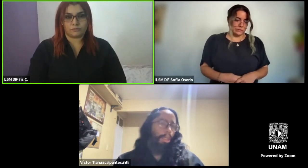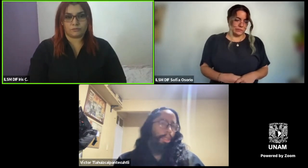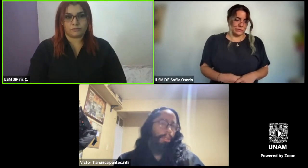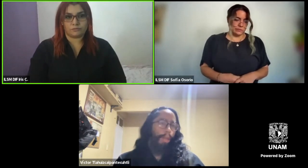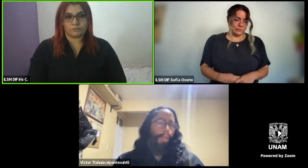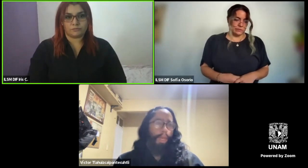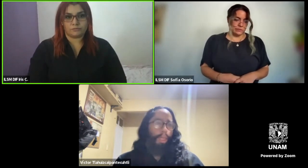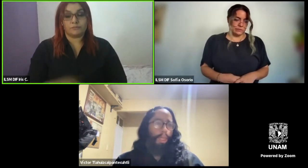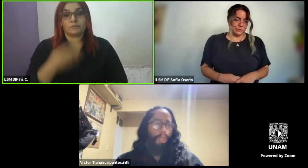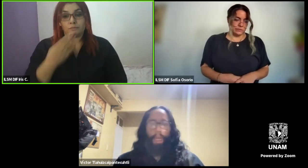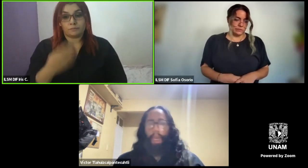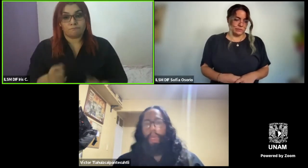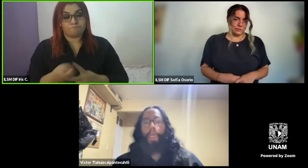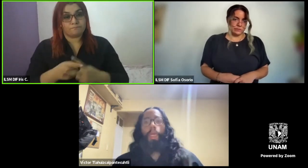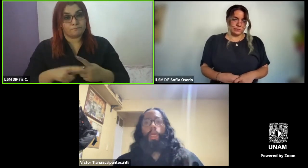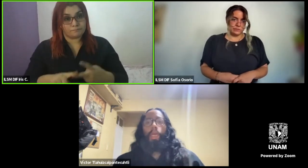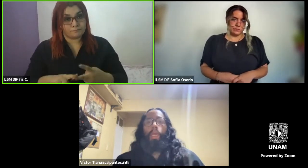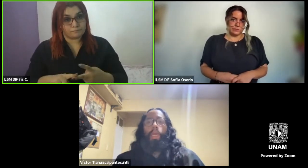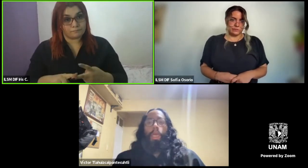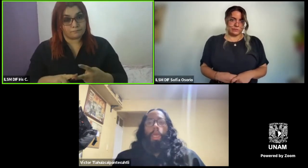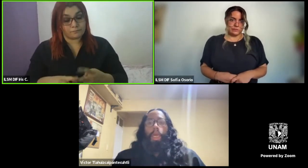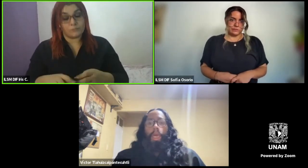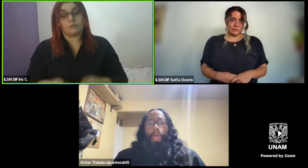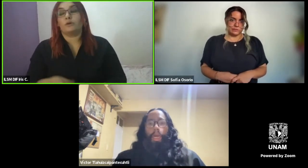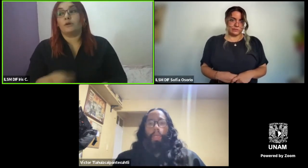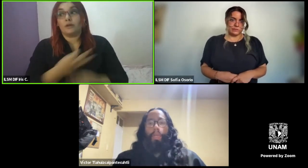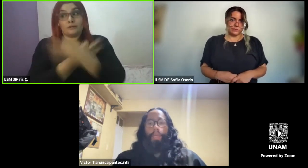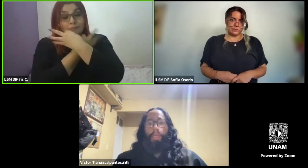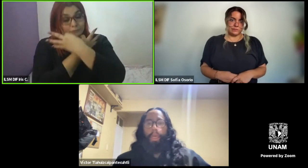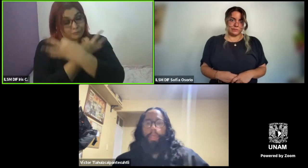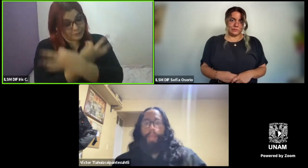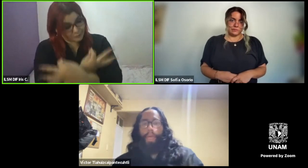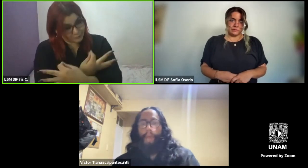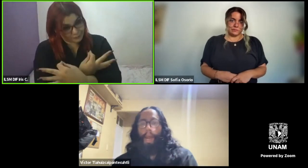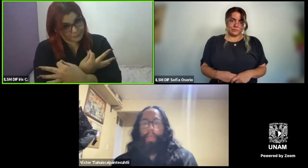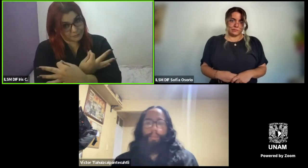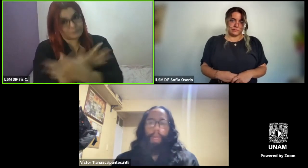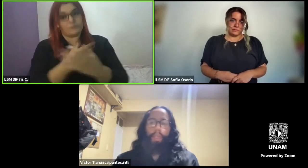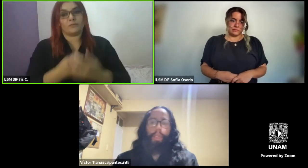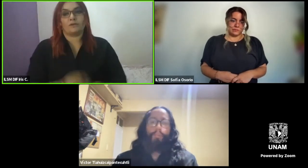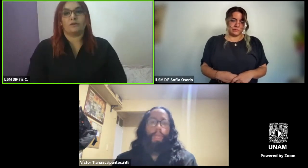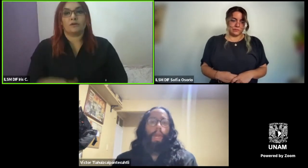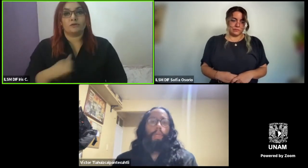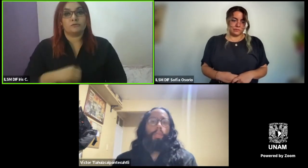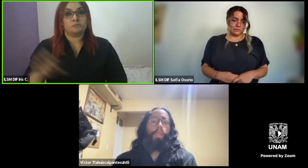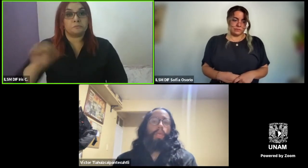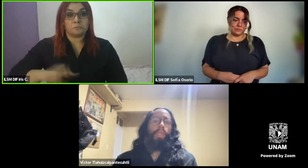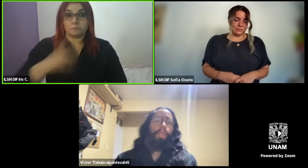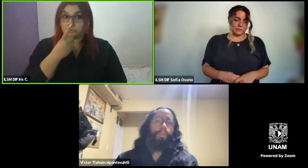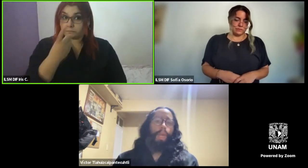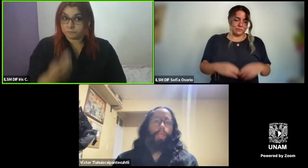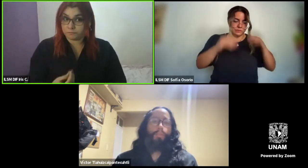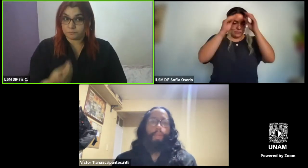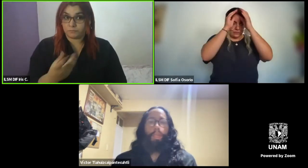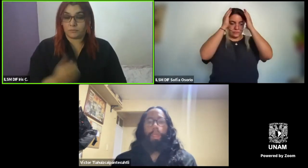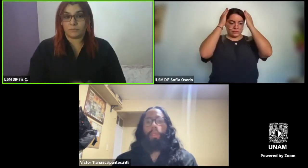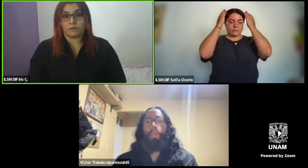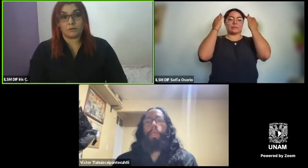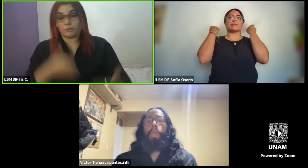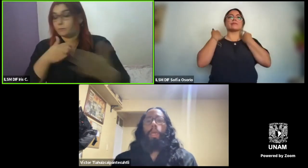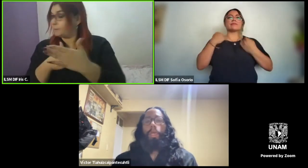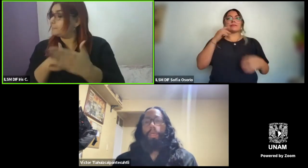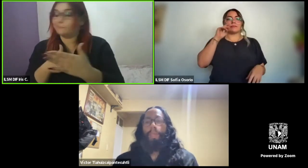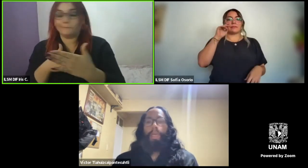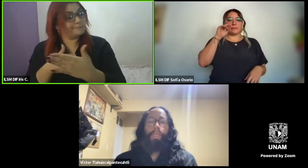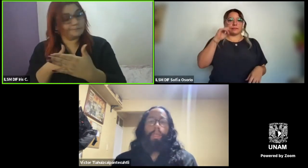E inicio con una advertencia. La intervención que estuve trabajando para este seminario no es accesible al